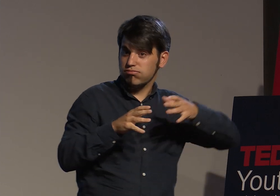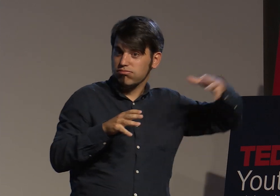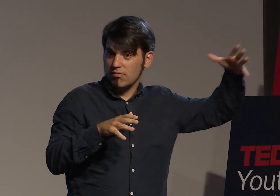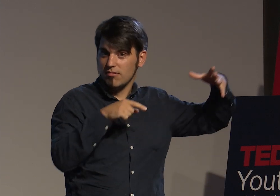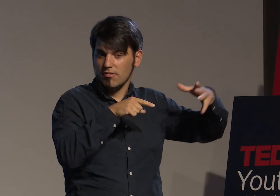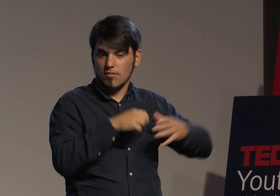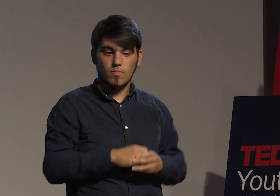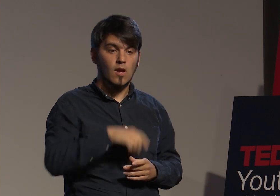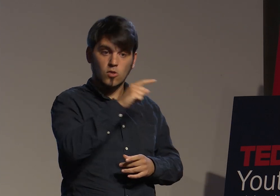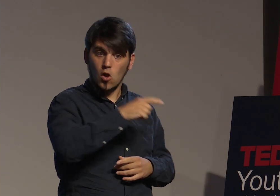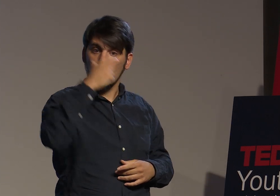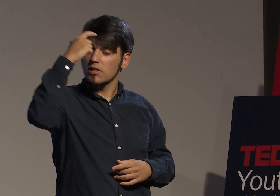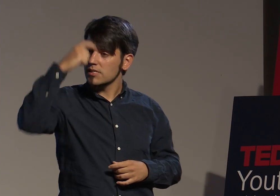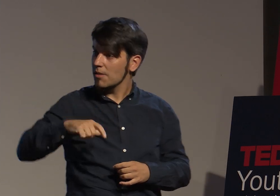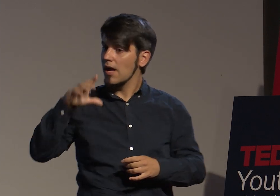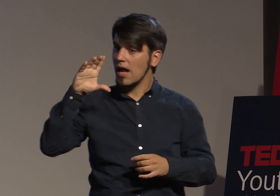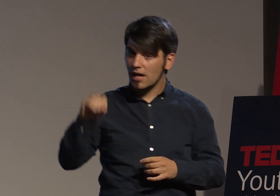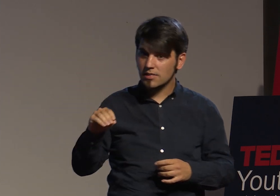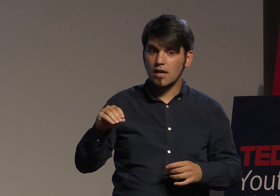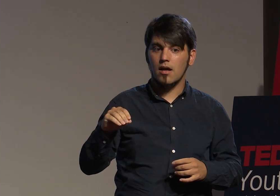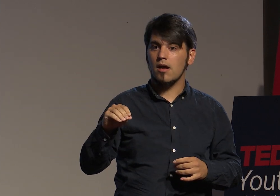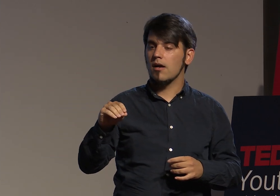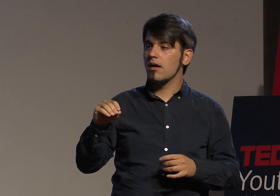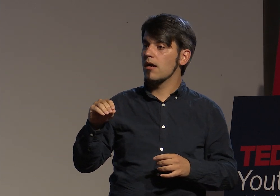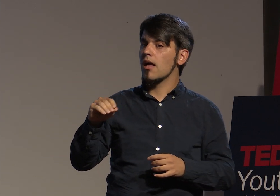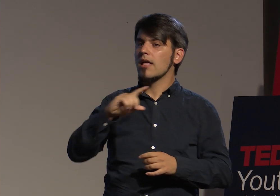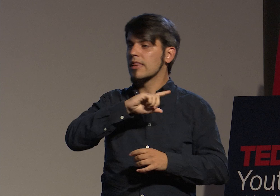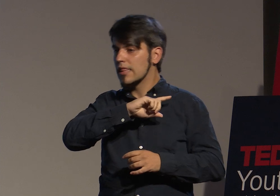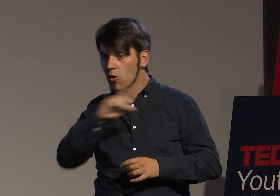пра родители са глухи.